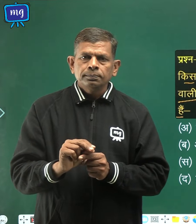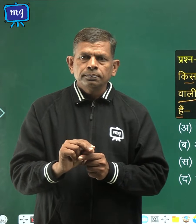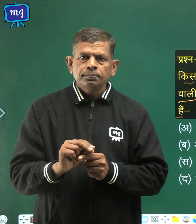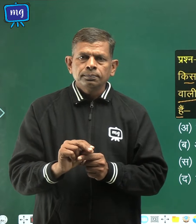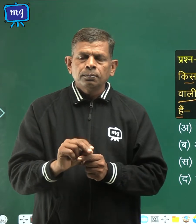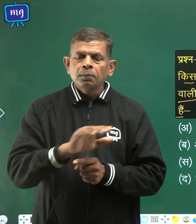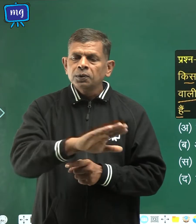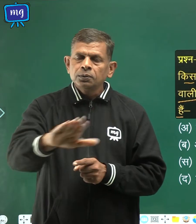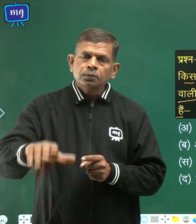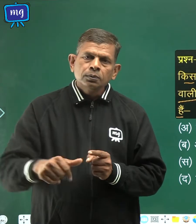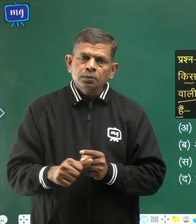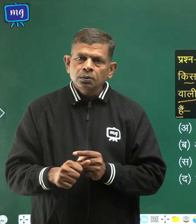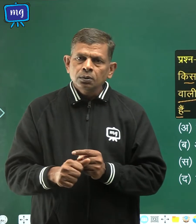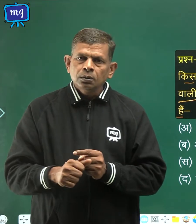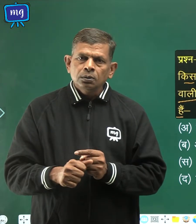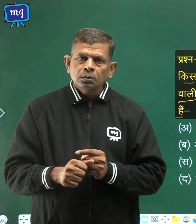बच्चों,